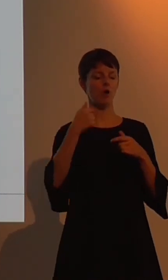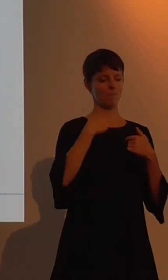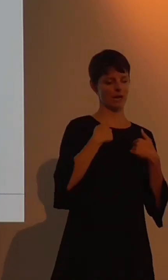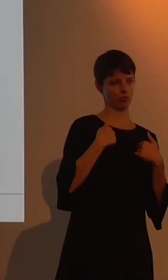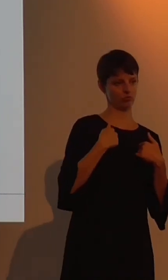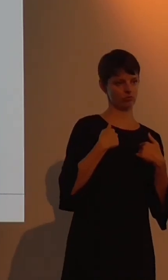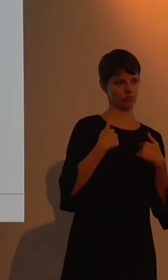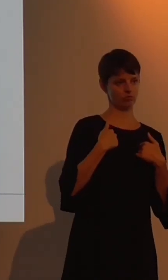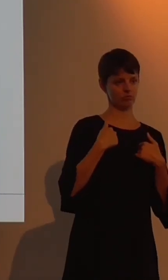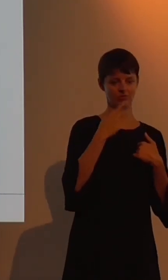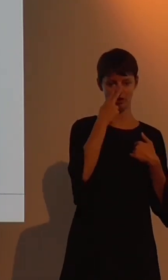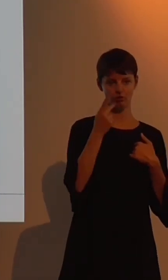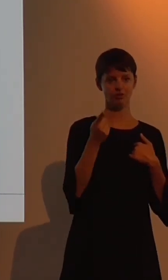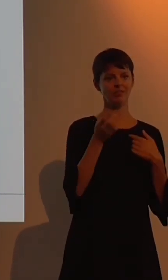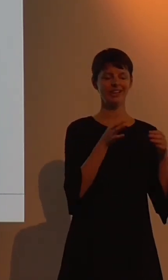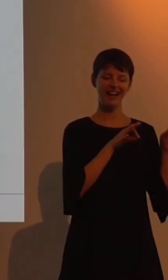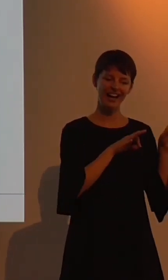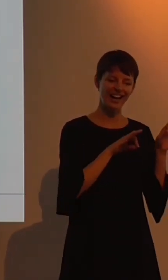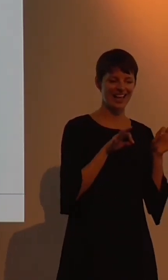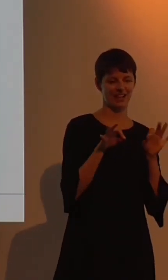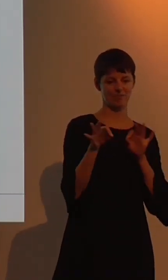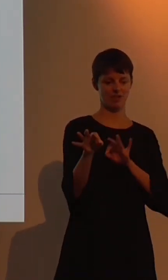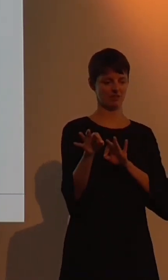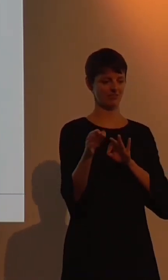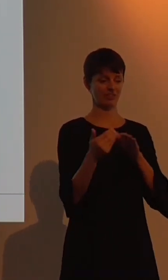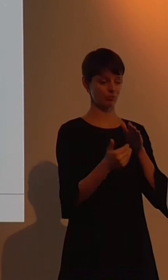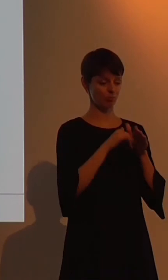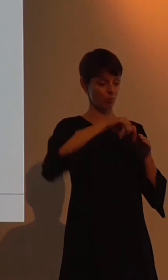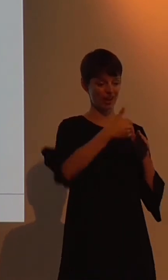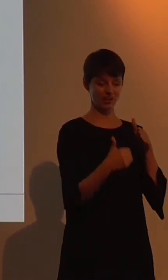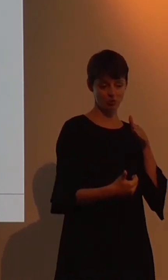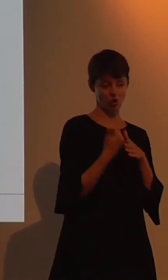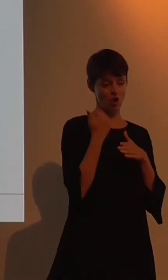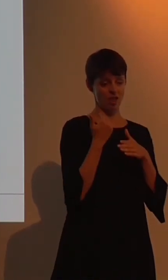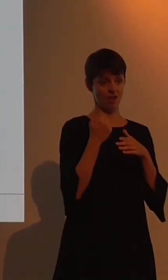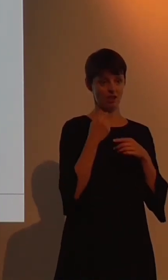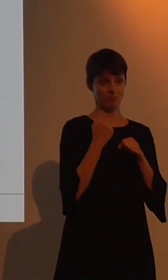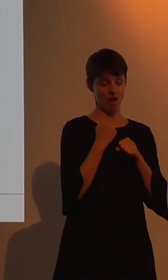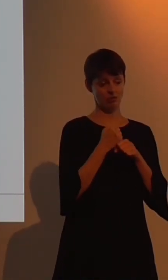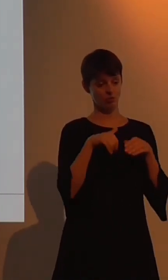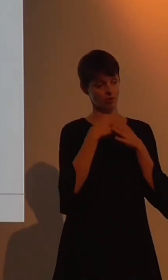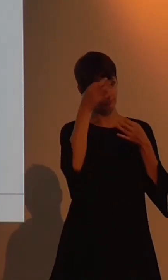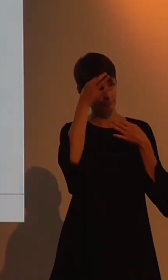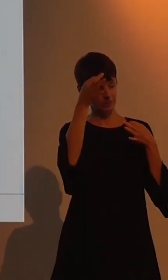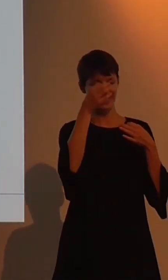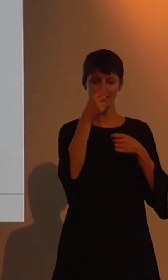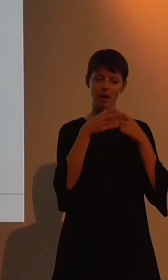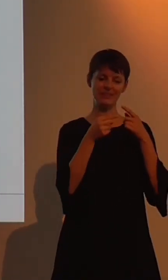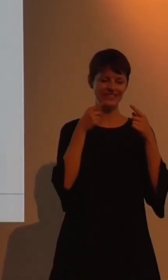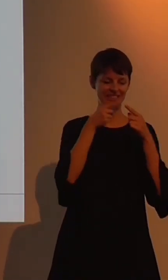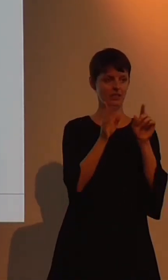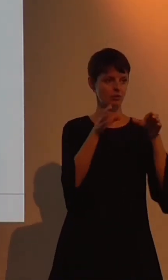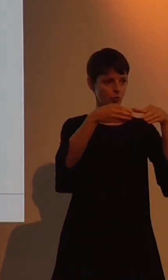Formats. Die große Herausforderung, alles, was wir hier gesagt haben, Live-Untertitelung ganz klar, eine weitere große Herausforderung für uns ist